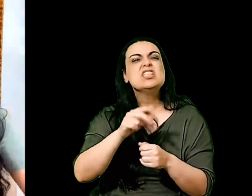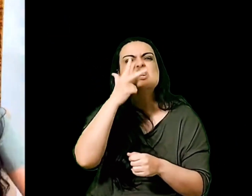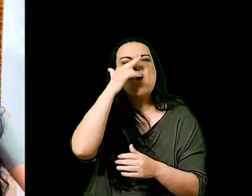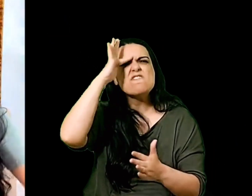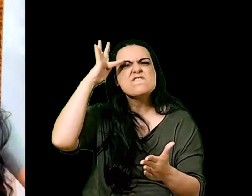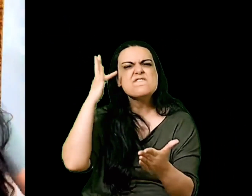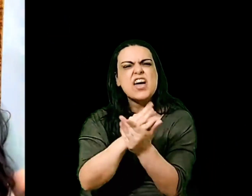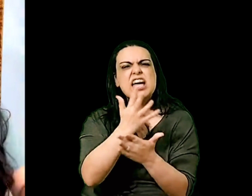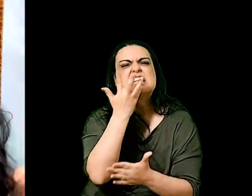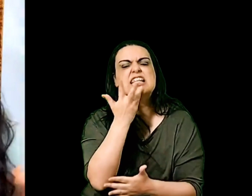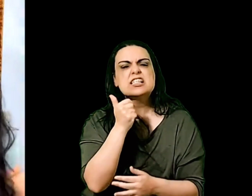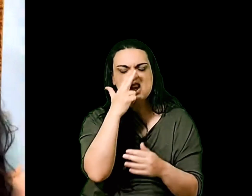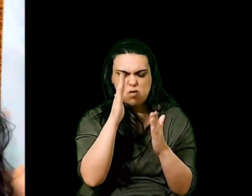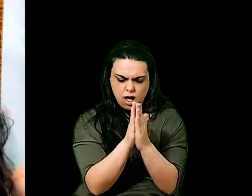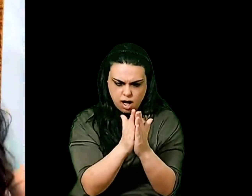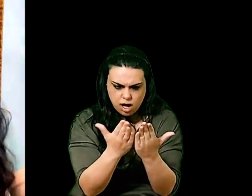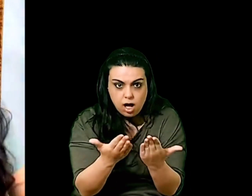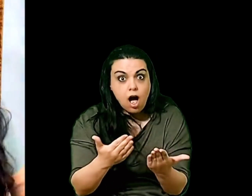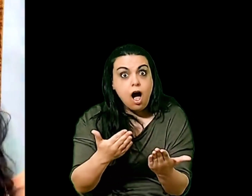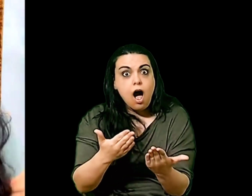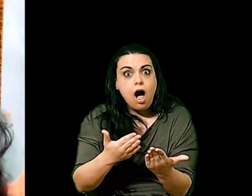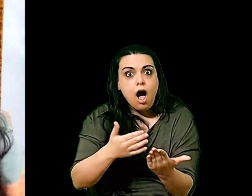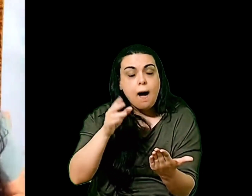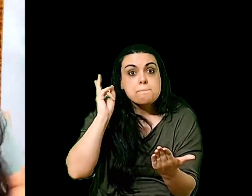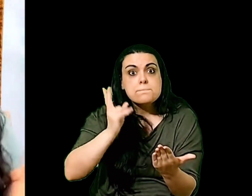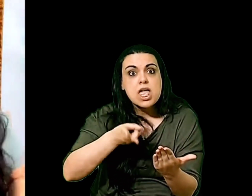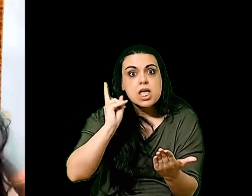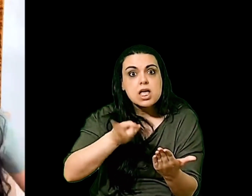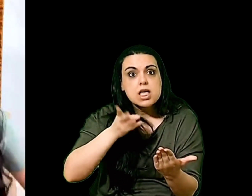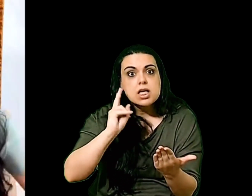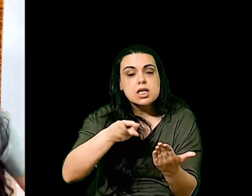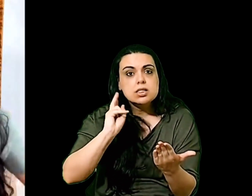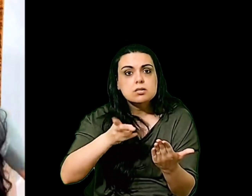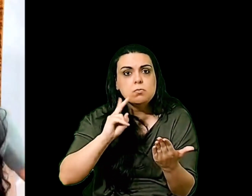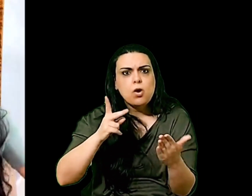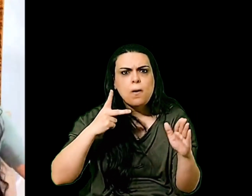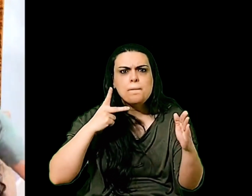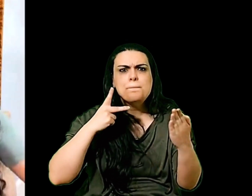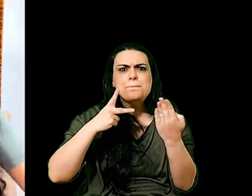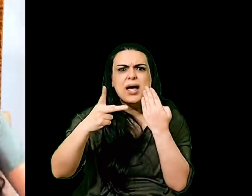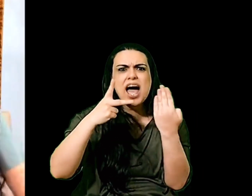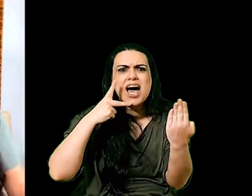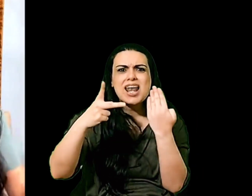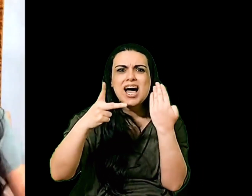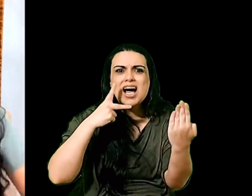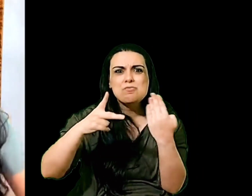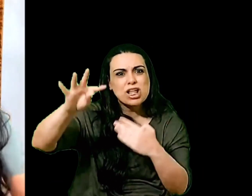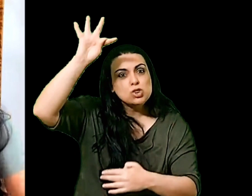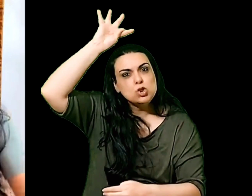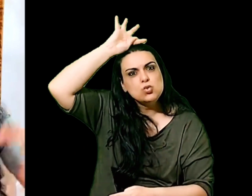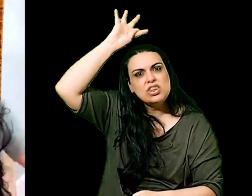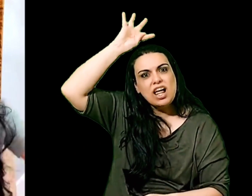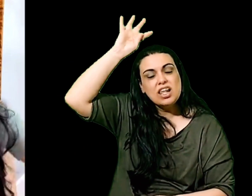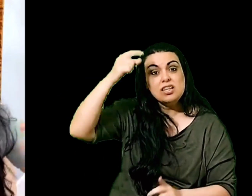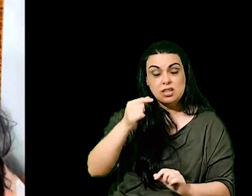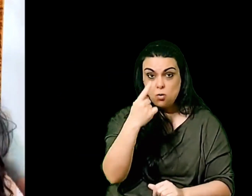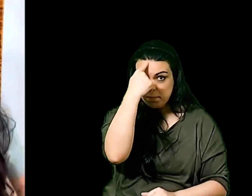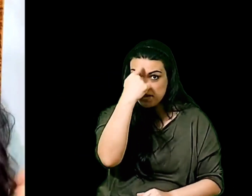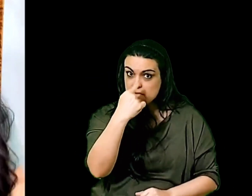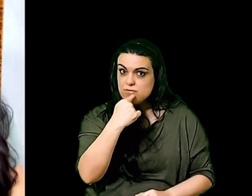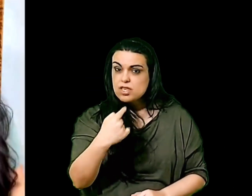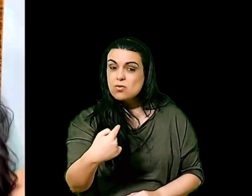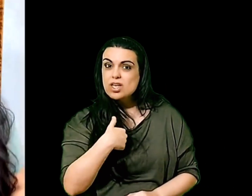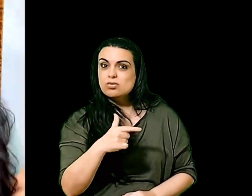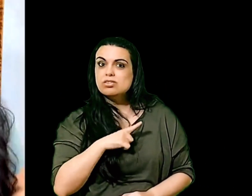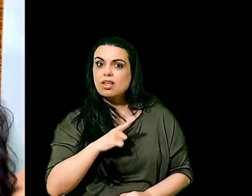Fala comigo. E aí eu fiz igual criança, mas fiz na fé. E abri a Bíblia e caiu. Eu contei isso pra vocês, parábola dos talentos. E aquela que mais se